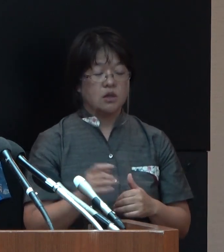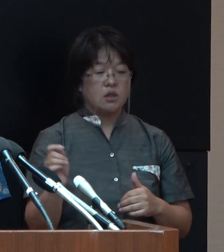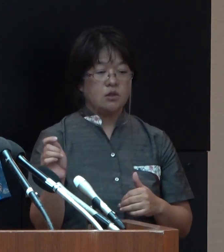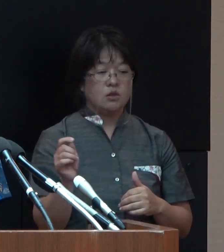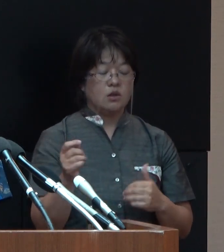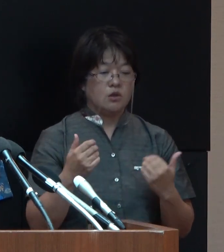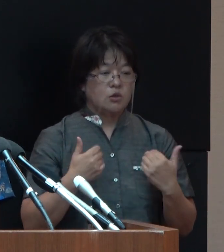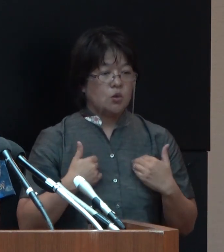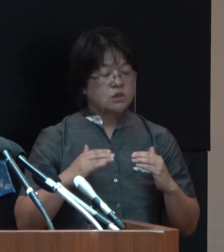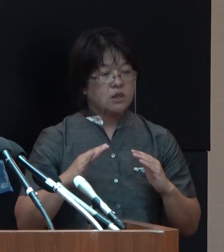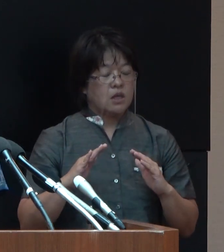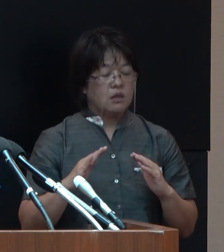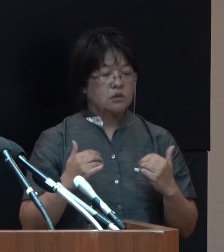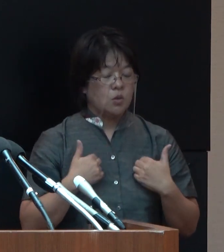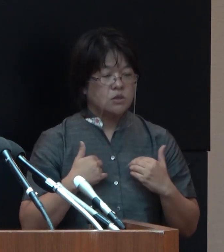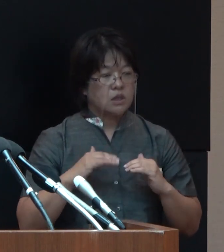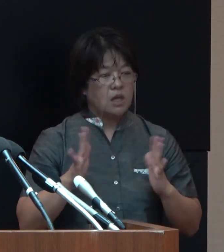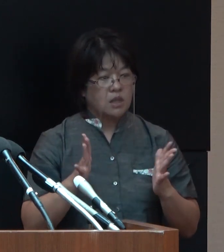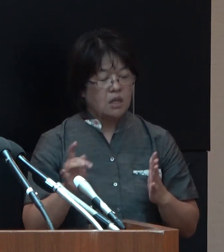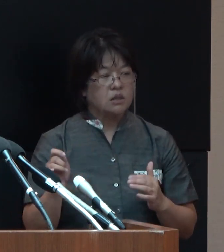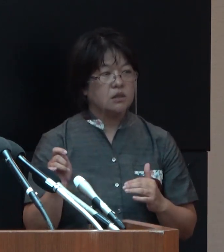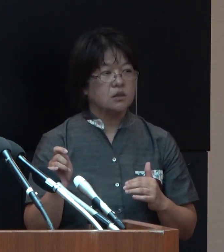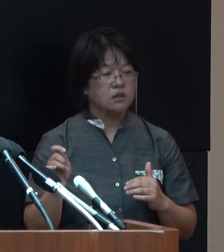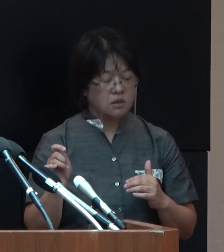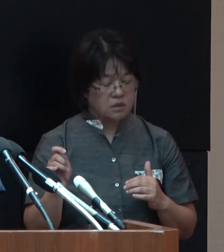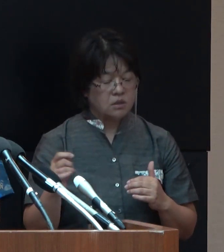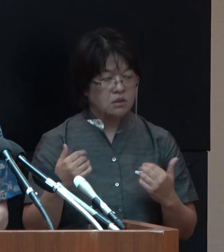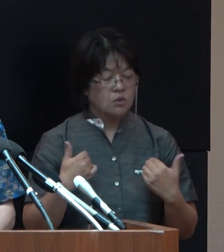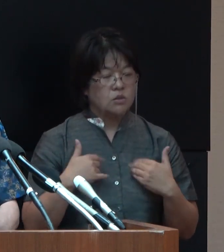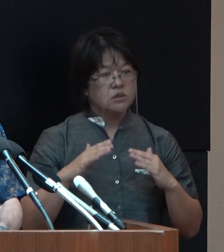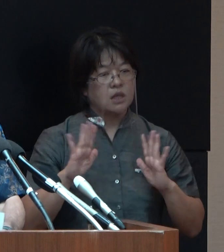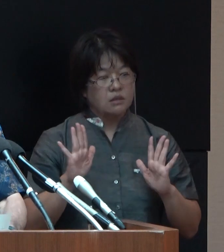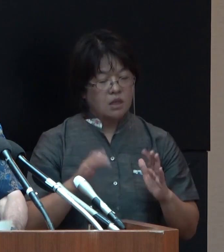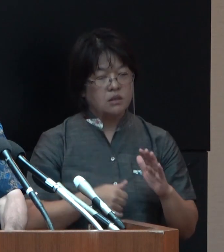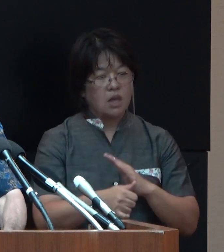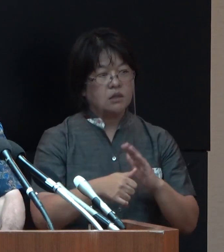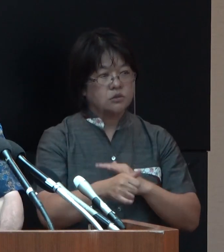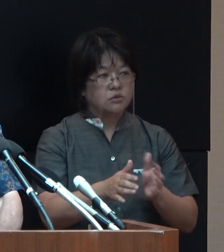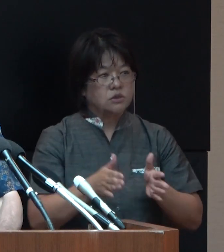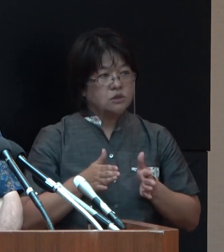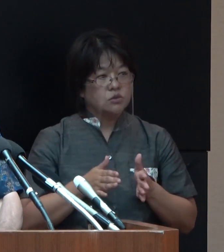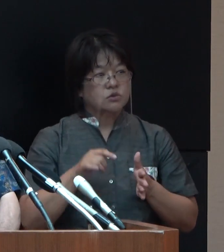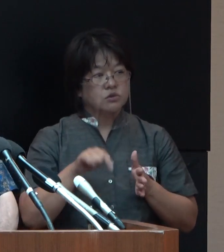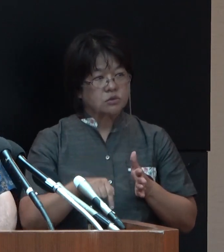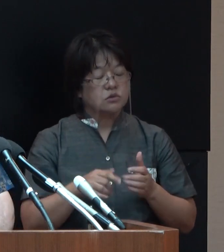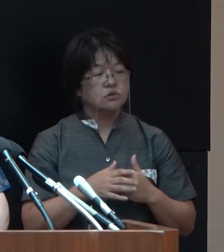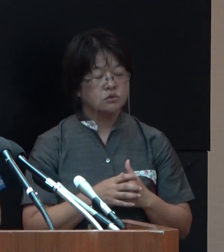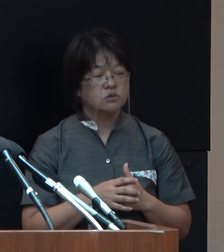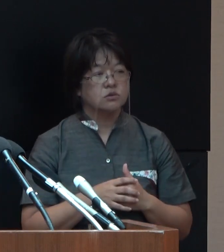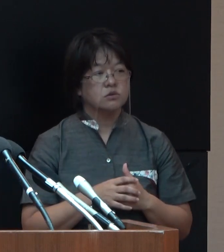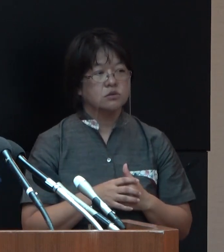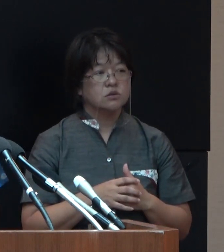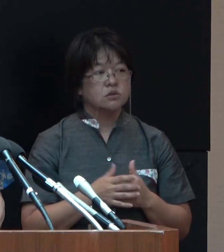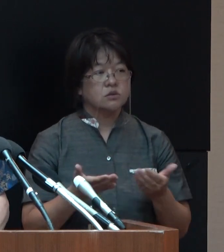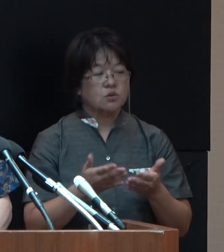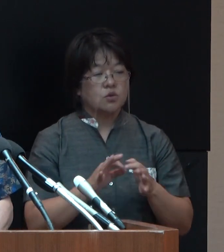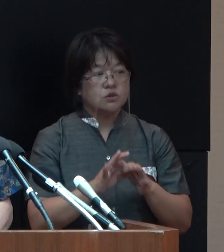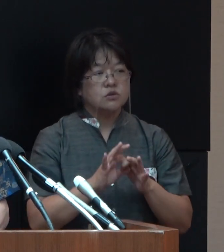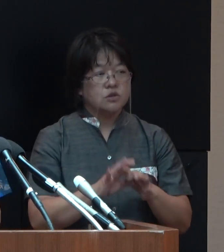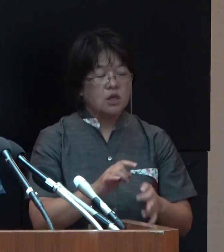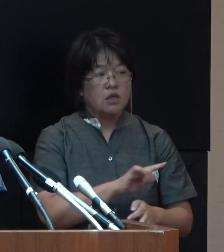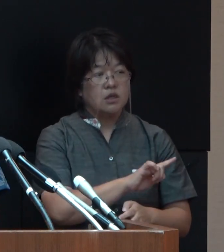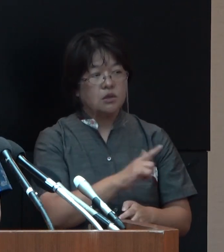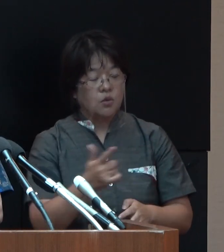粛ということですが、経済活動、いわゆる仕事とか、そのものについてはどの